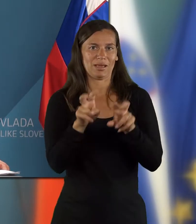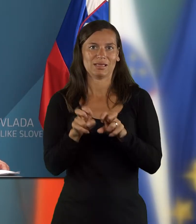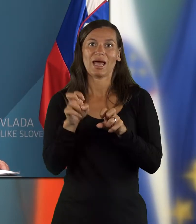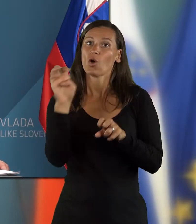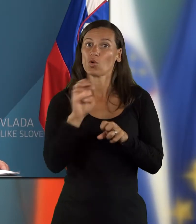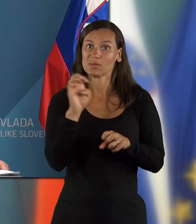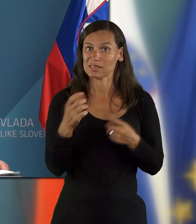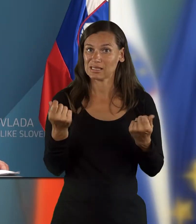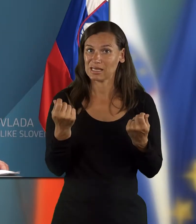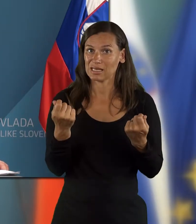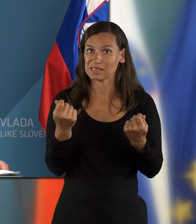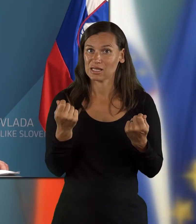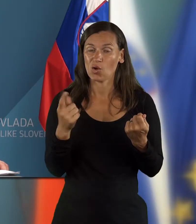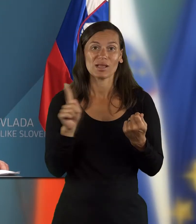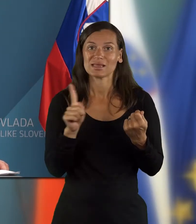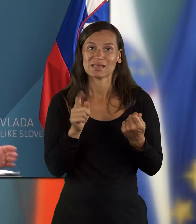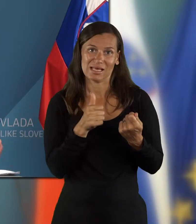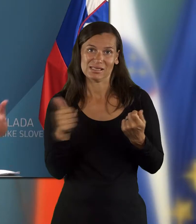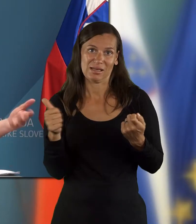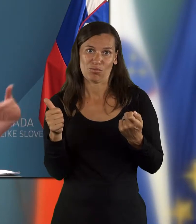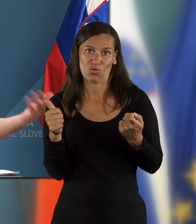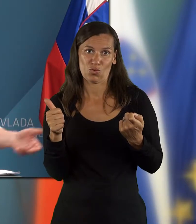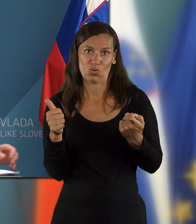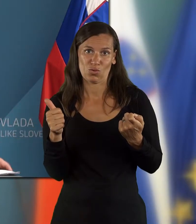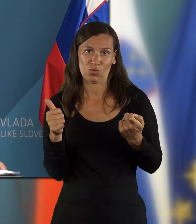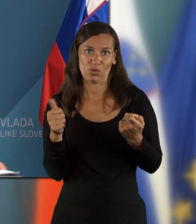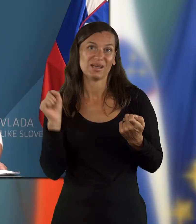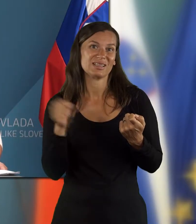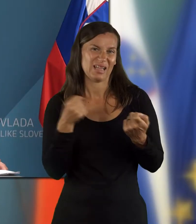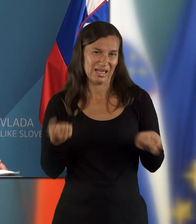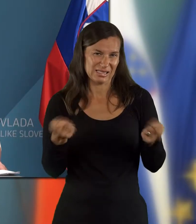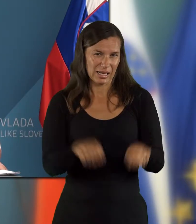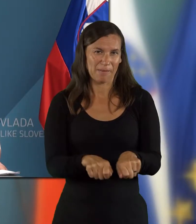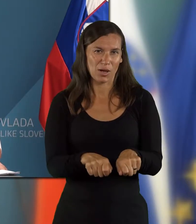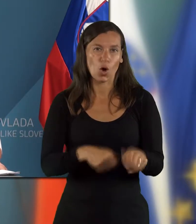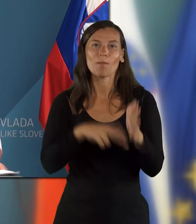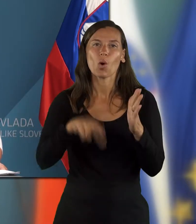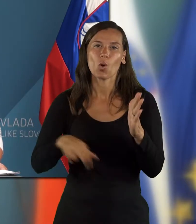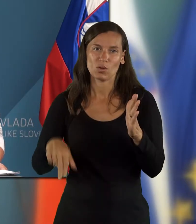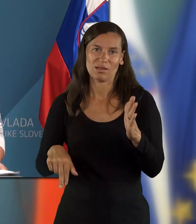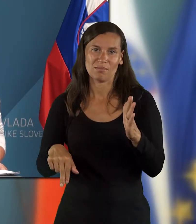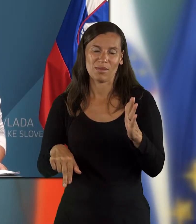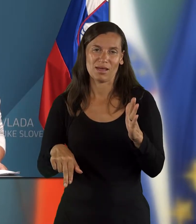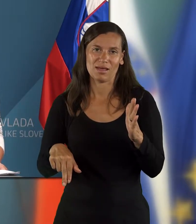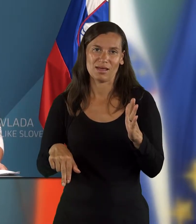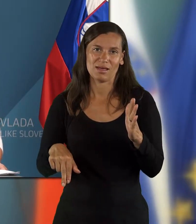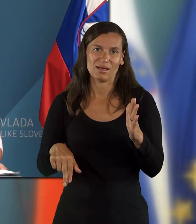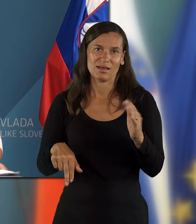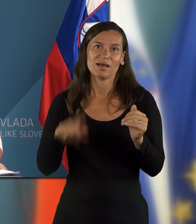črpanje evropskih sredstev in ne samo, da v bistvu sklepajo pogodbe in